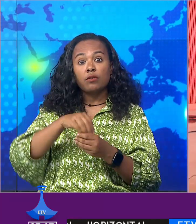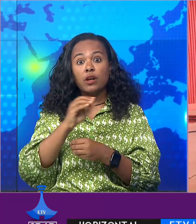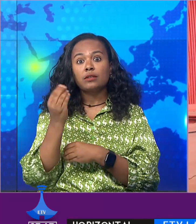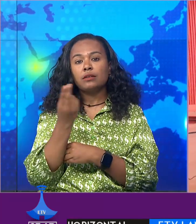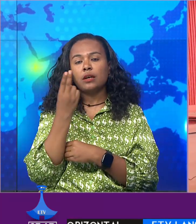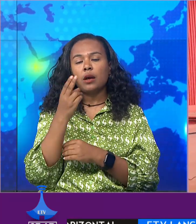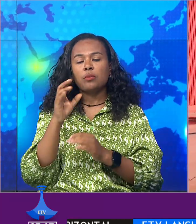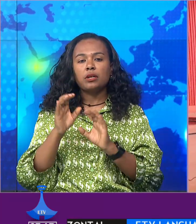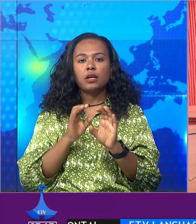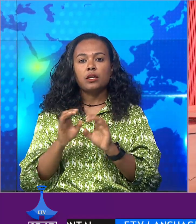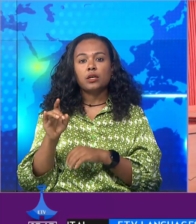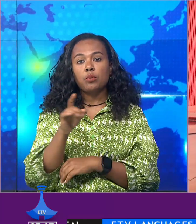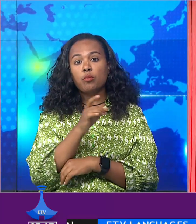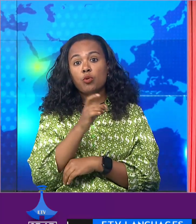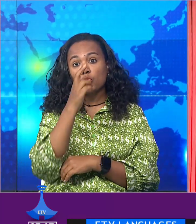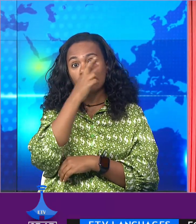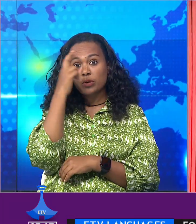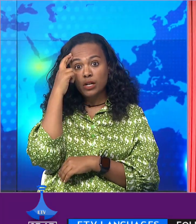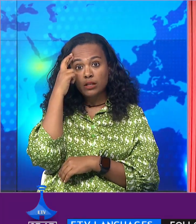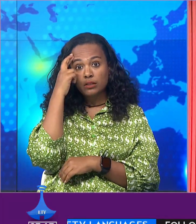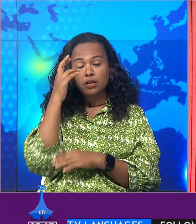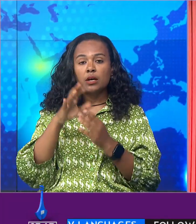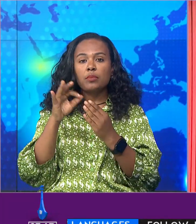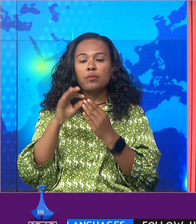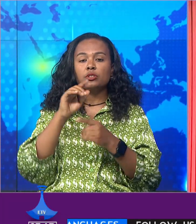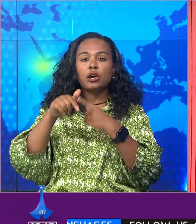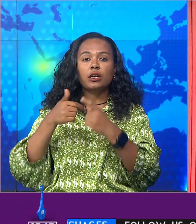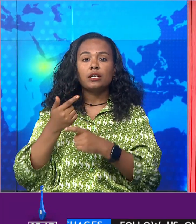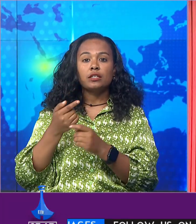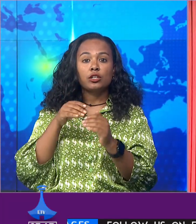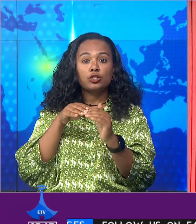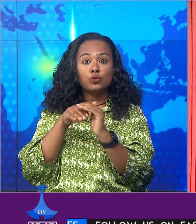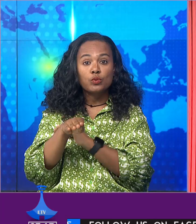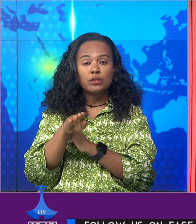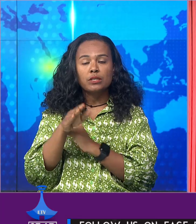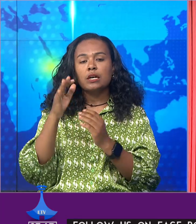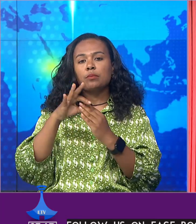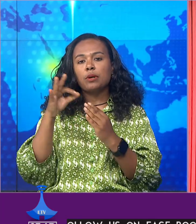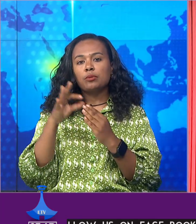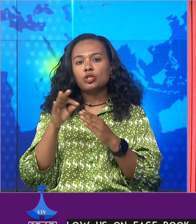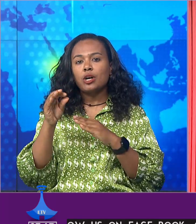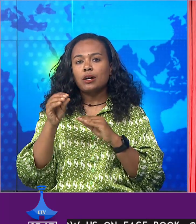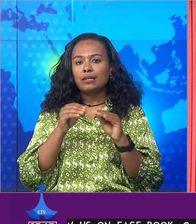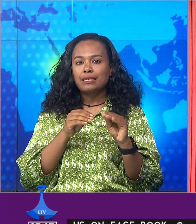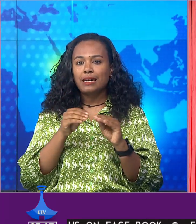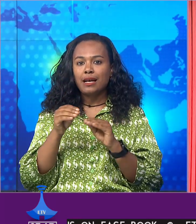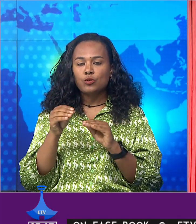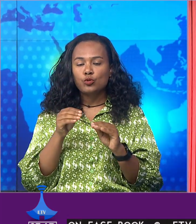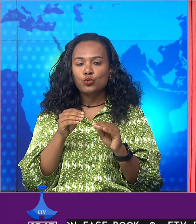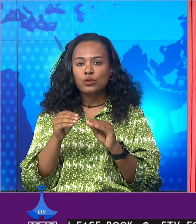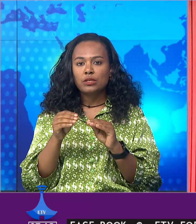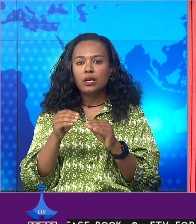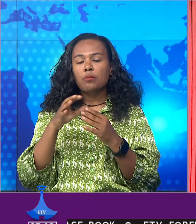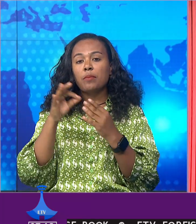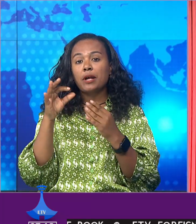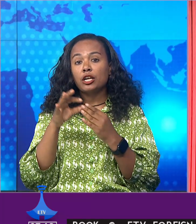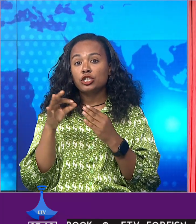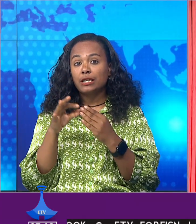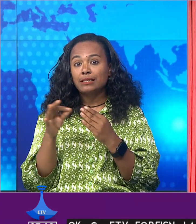ተጠቃሚ እንዲያደርግ በመሆኑ ምክንያት በምርጫ ሂደታችን ውስጥም በምርጫ እንቅስቃሴዎች ውስጥ